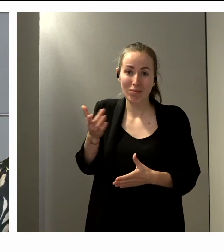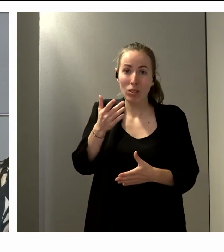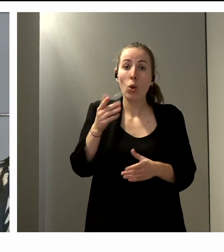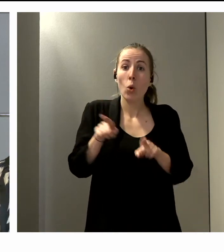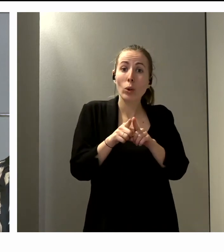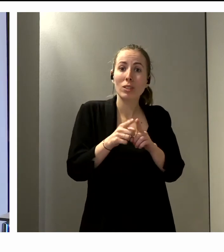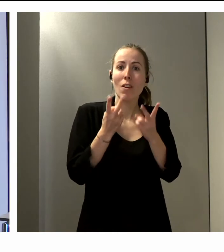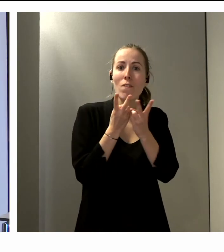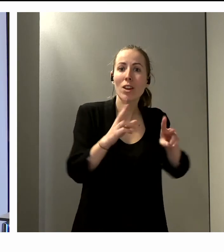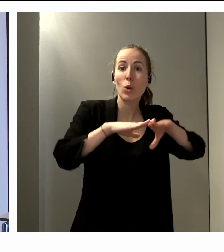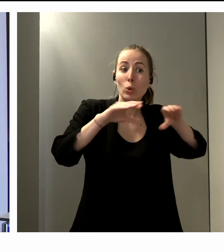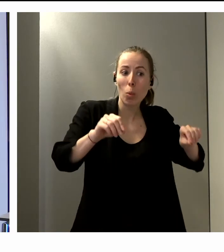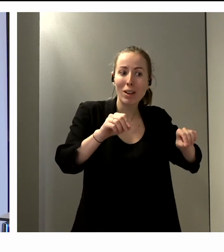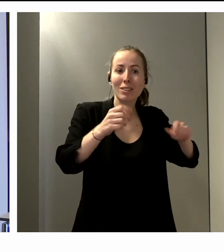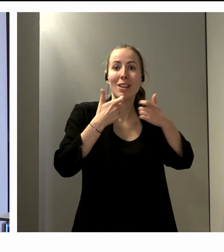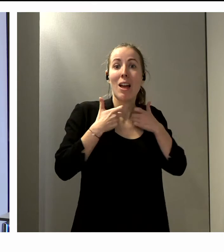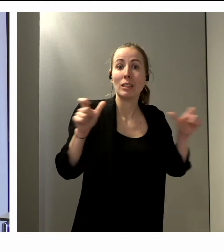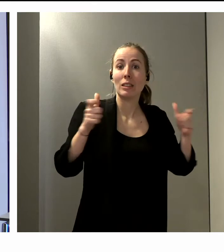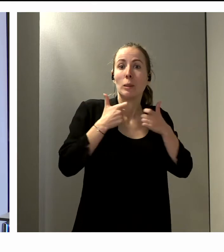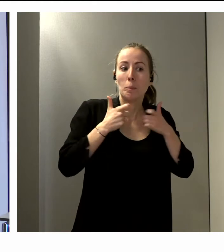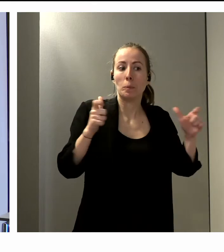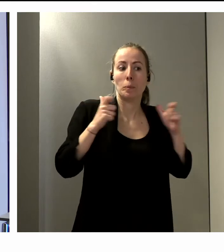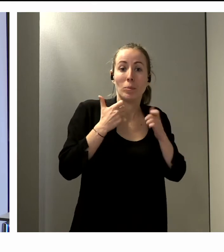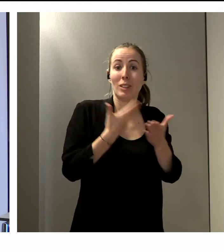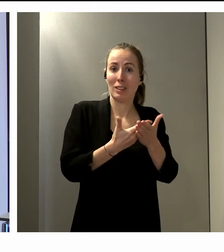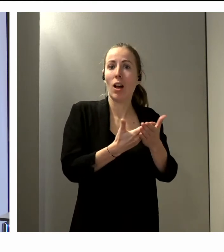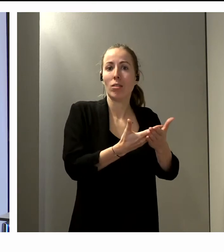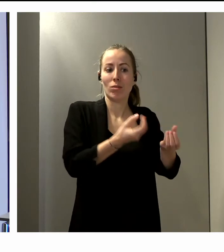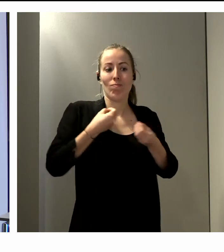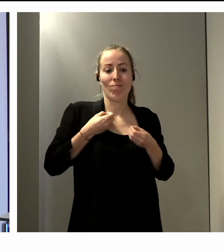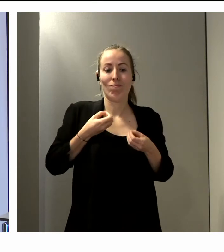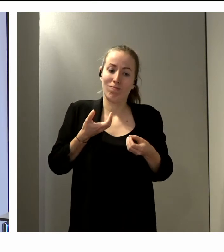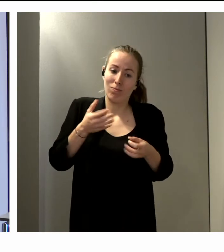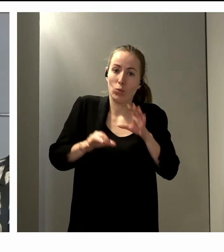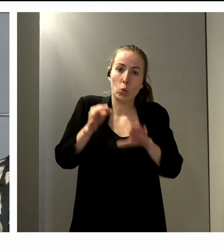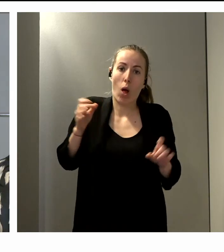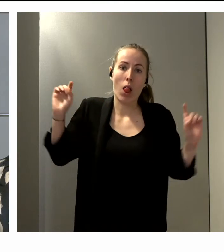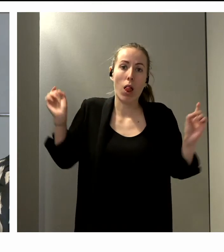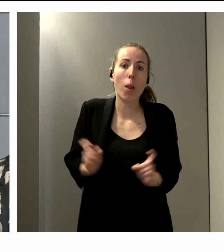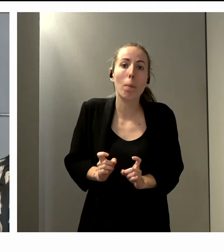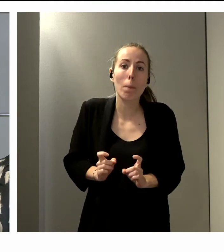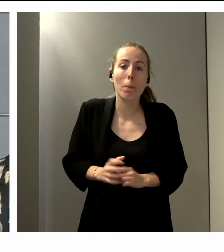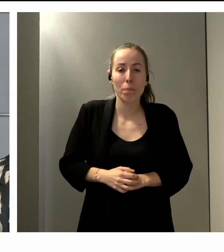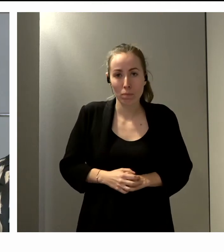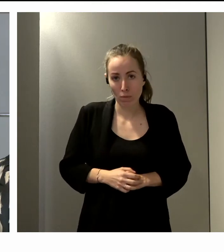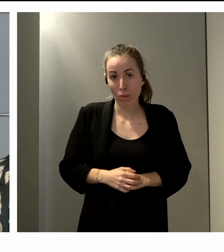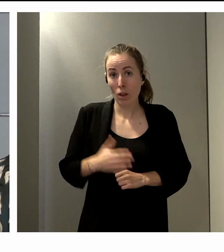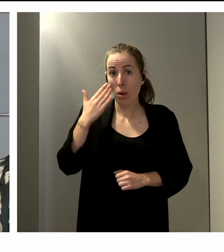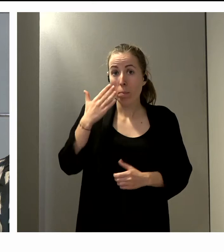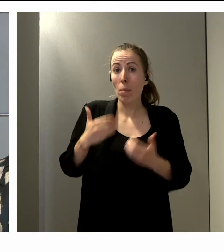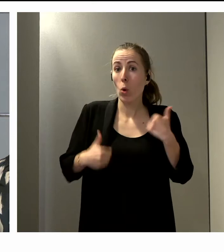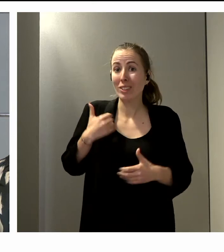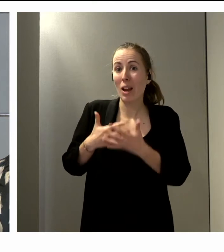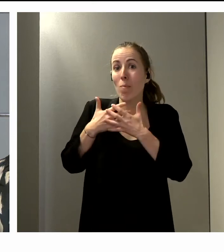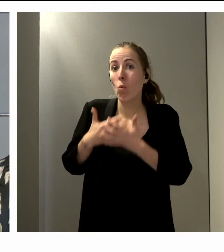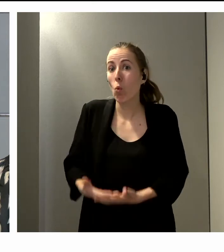ville universitaire dans laquelle on va poursuivre ses études. Et fonction de cela, et si on est sur des handicaps relativement